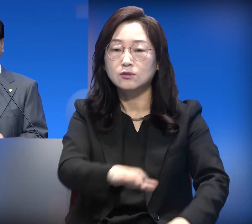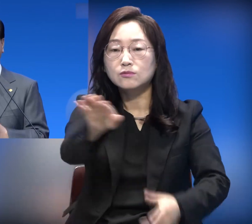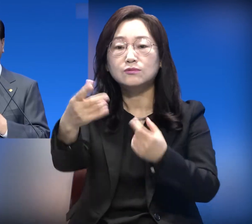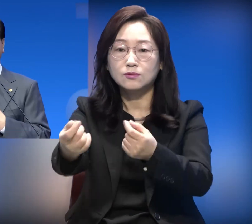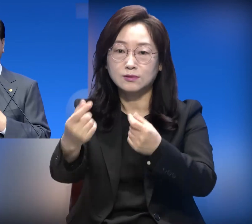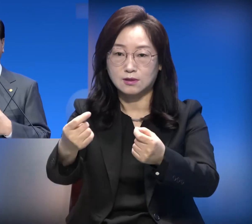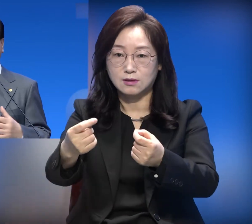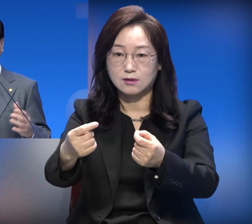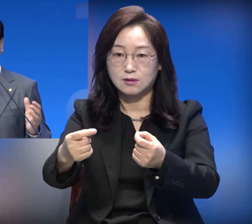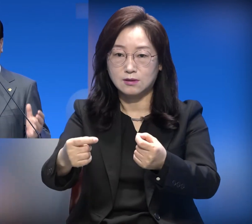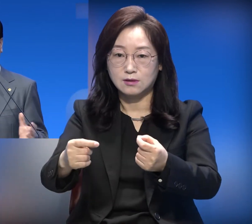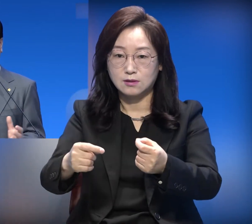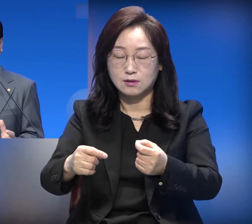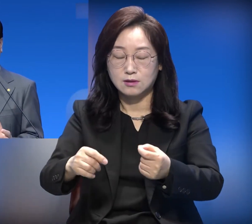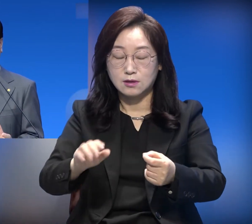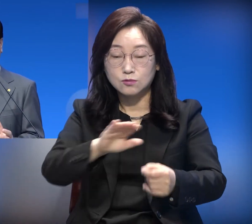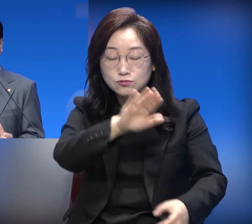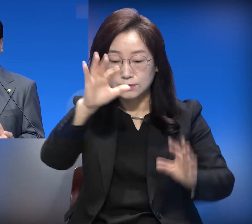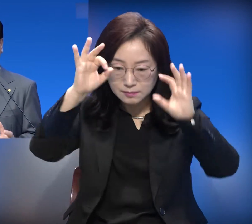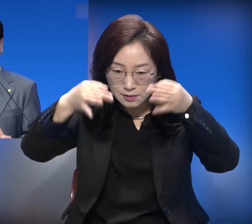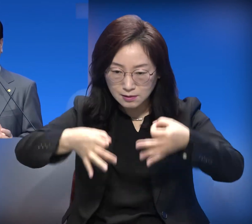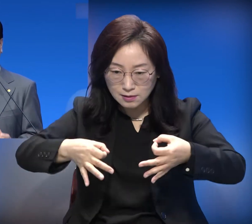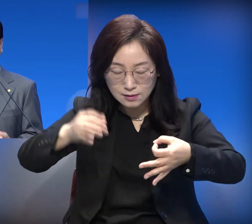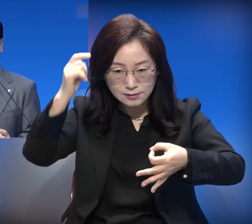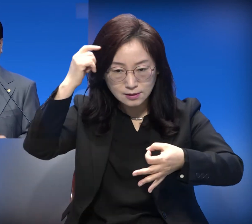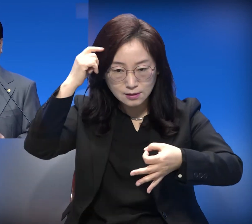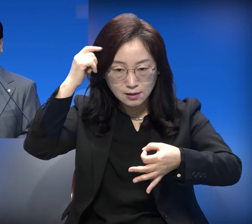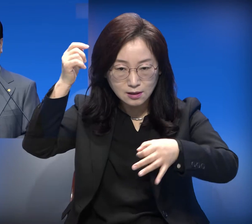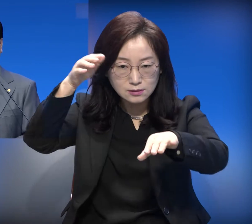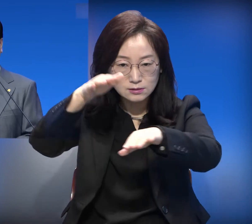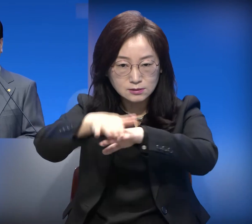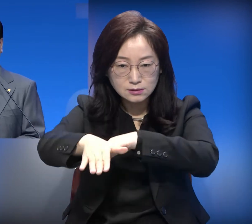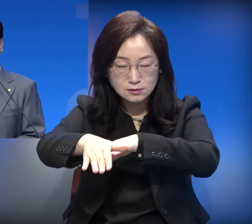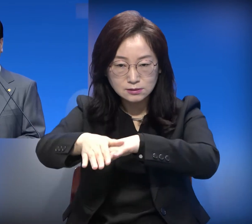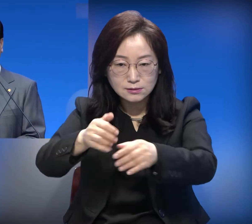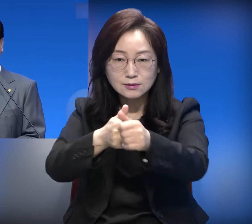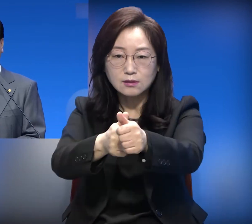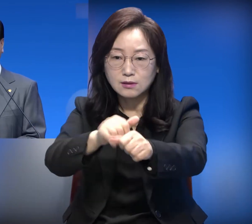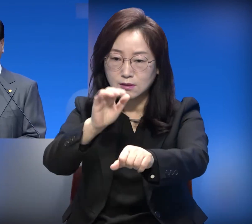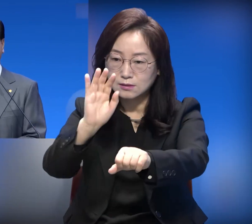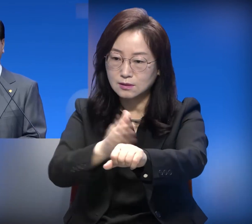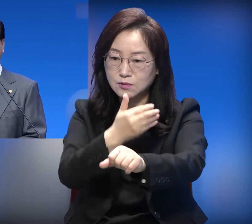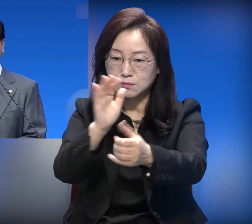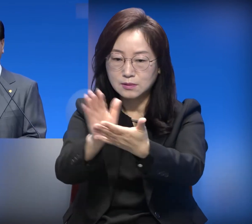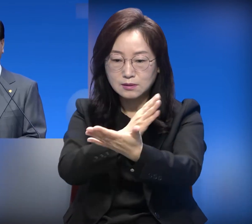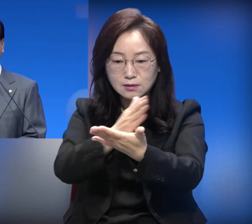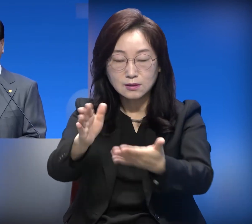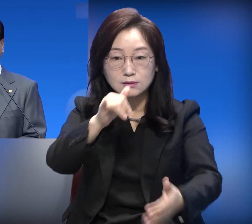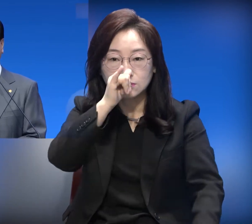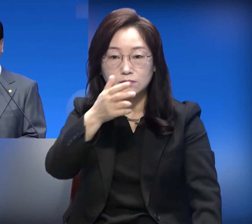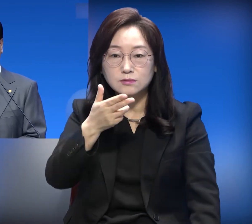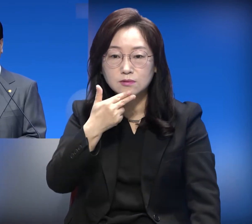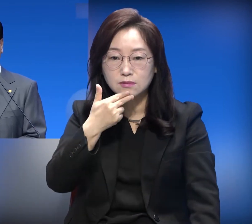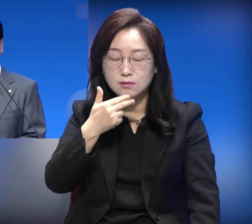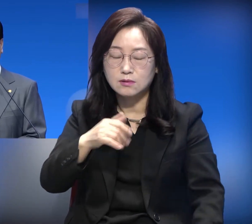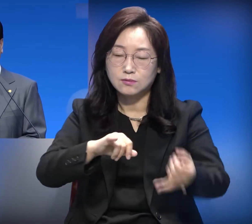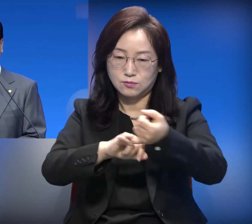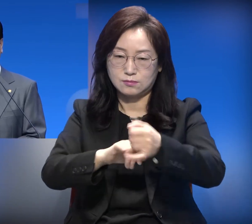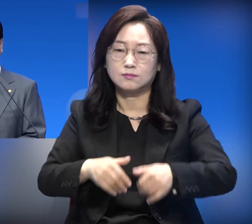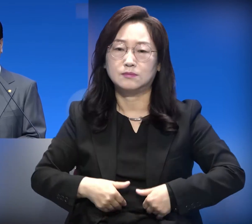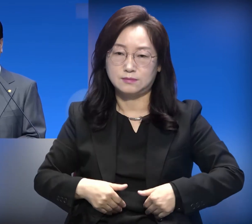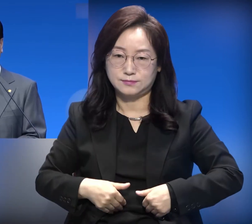우리 자신이 어떤 의식과 형식에 사로잡혀서 잘못된 판단을 하지 않는지 우리 자신을 돌아봐야 할